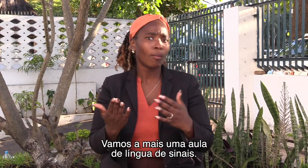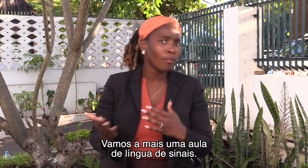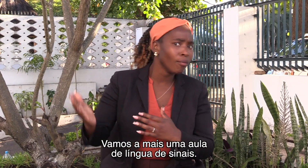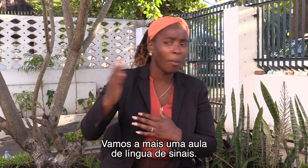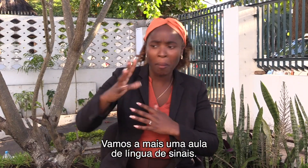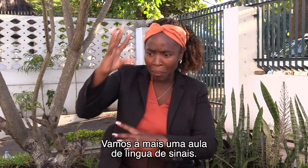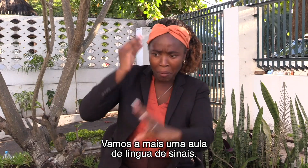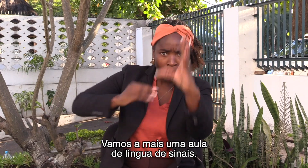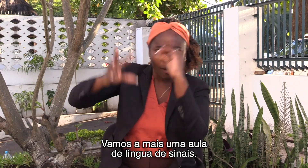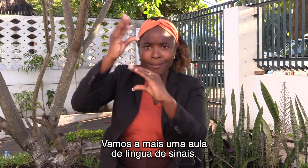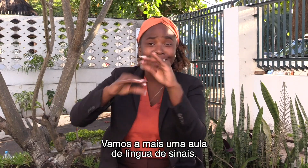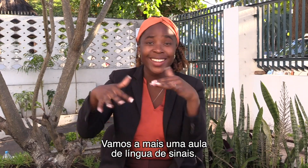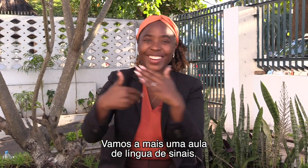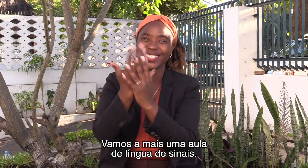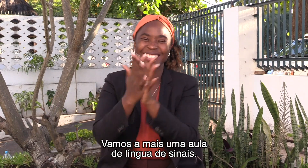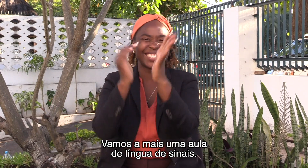Vamos a mais uma aula de língua de sinais.